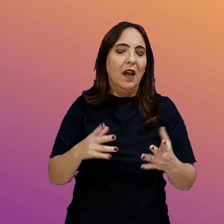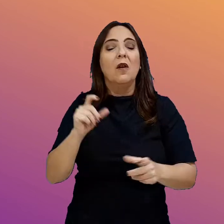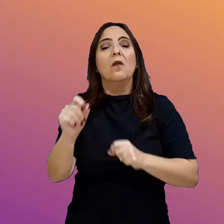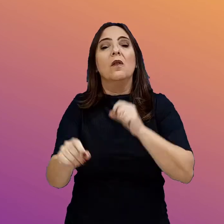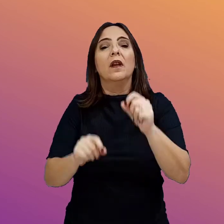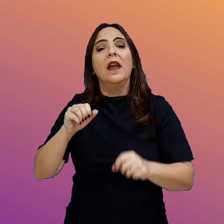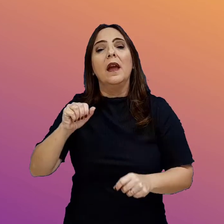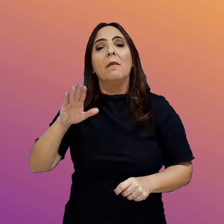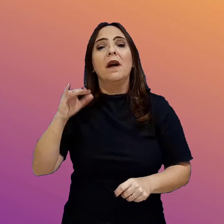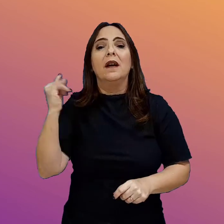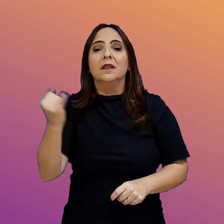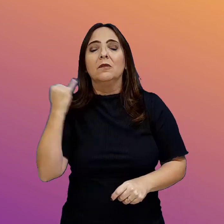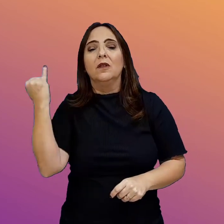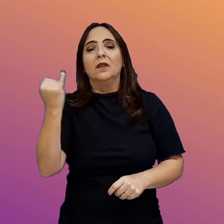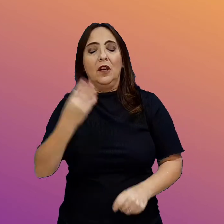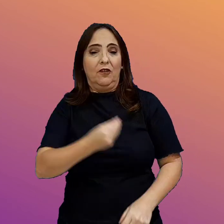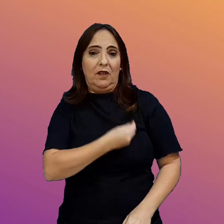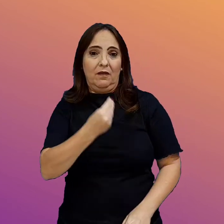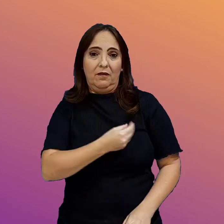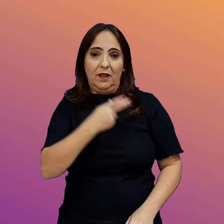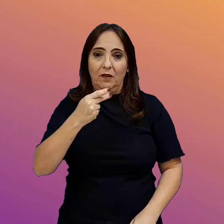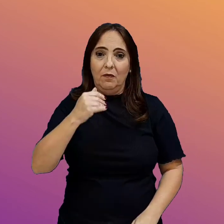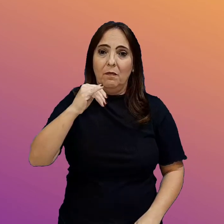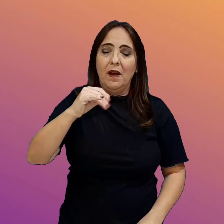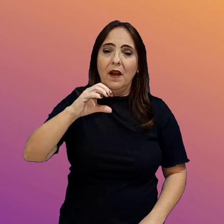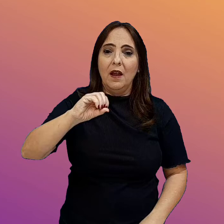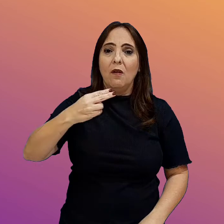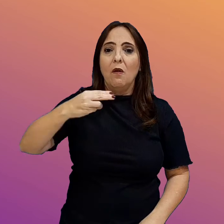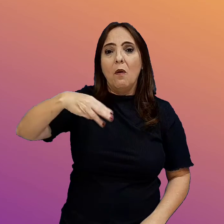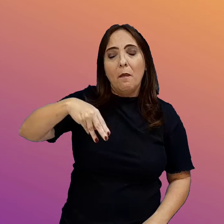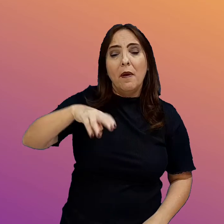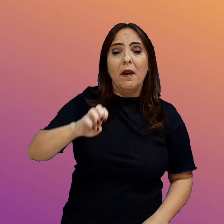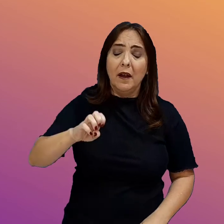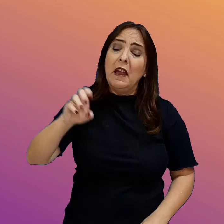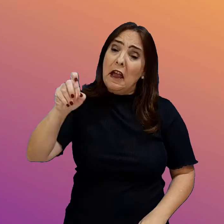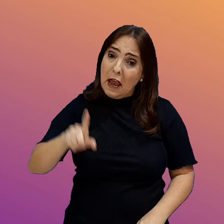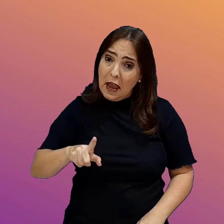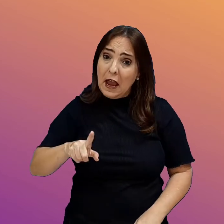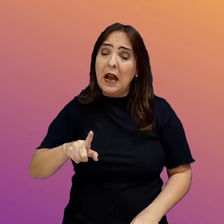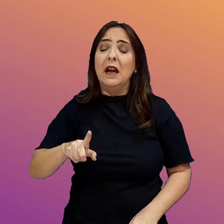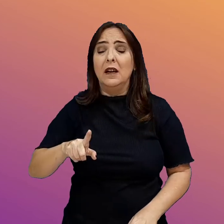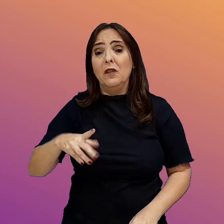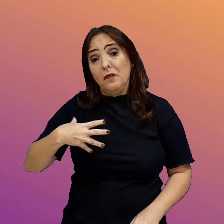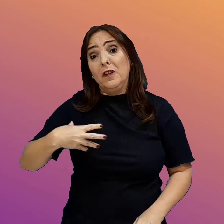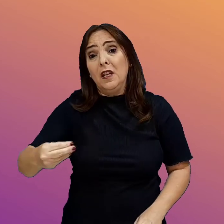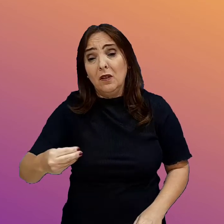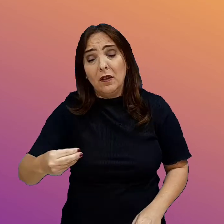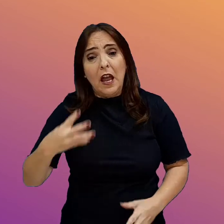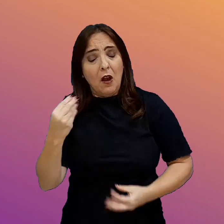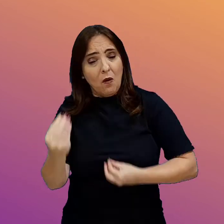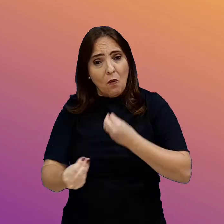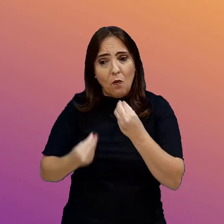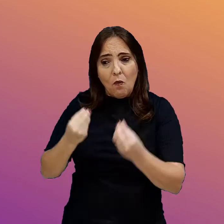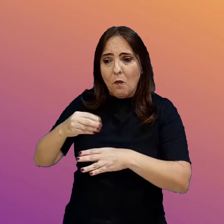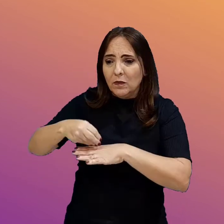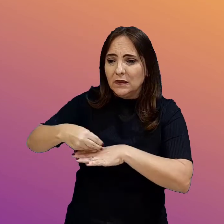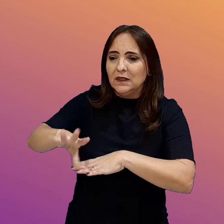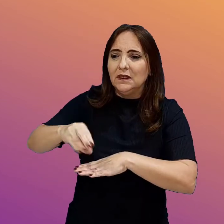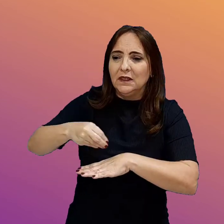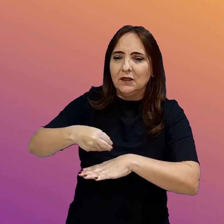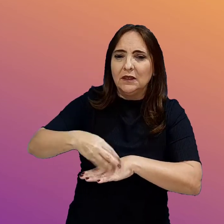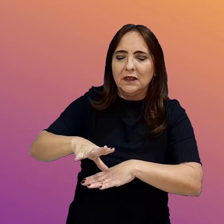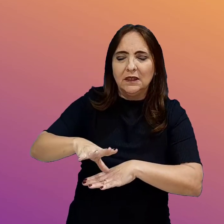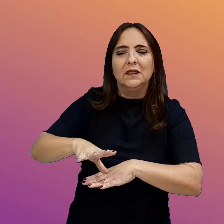e de uma mãe? É o seu filho, é a forma com que ele conduz seu filho. De fato, não existe